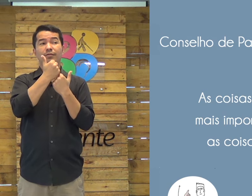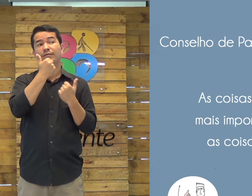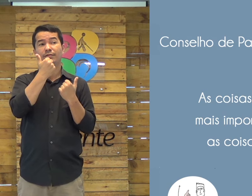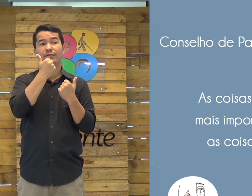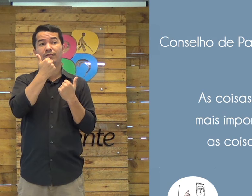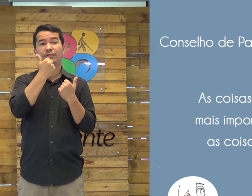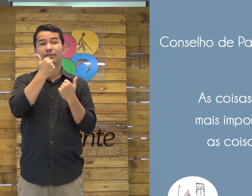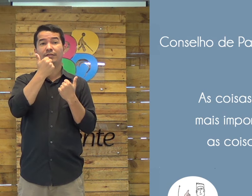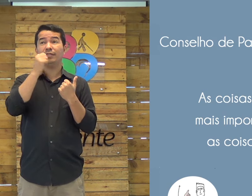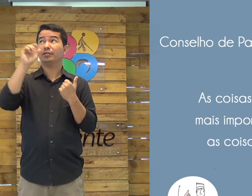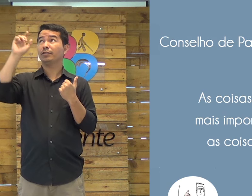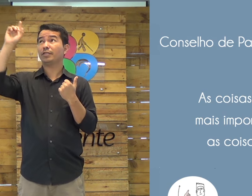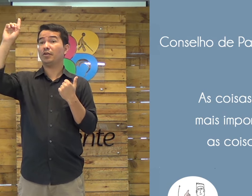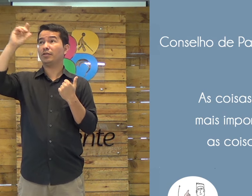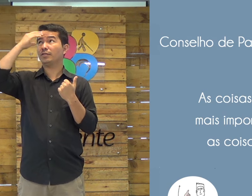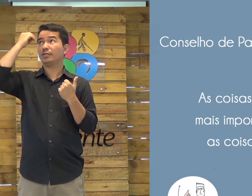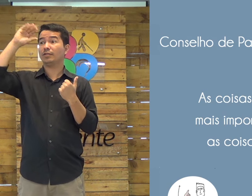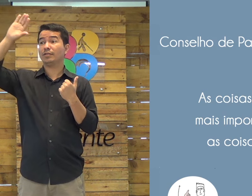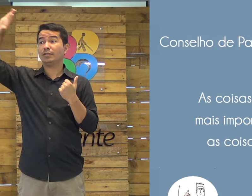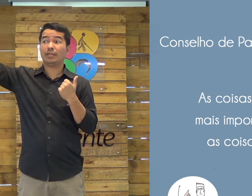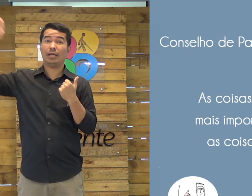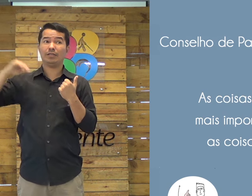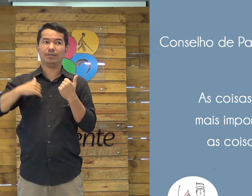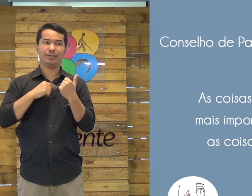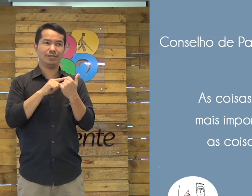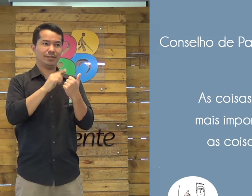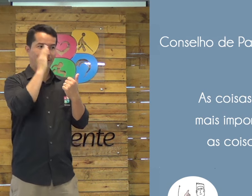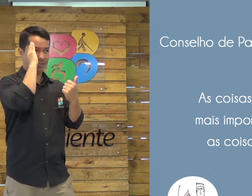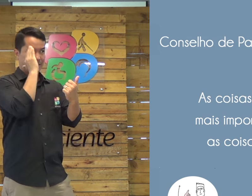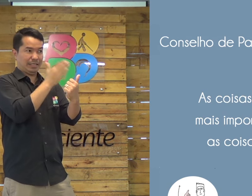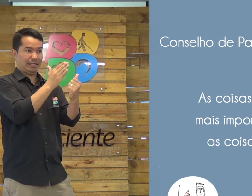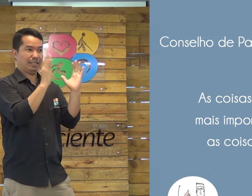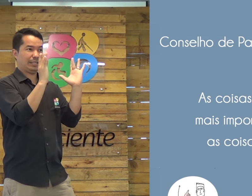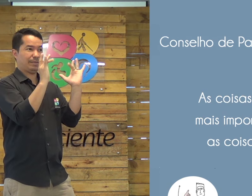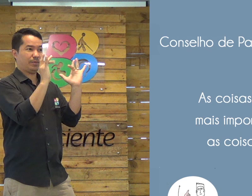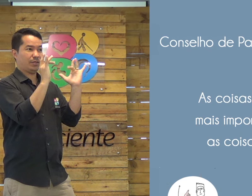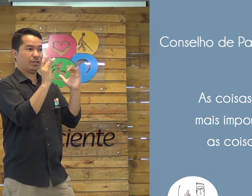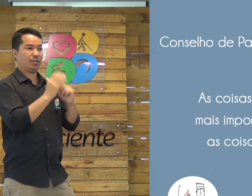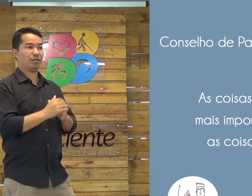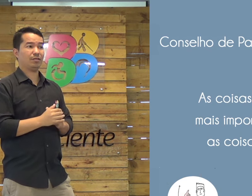namoro, substitui o namoro por Deus. Substitui Deus pelo namoro.